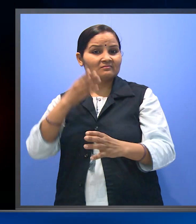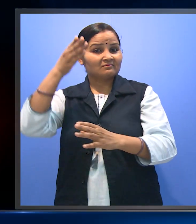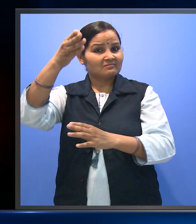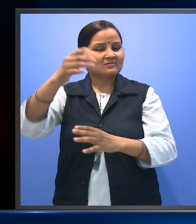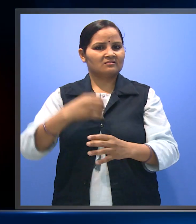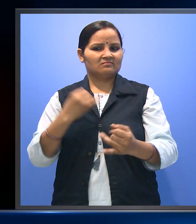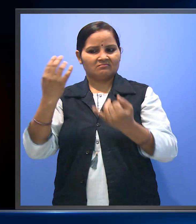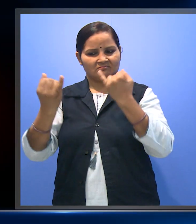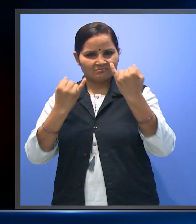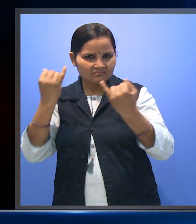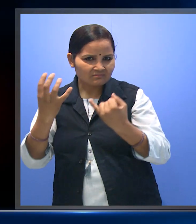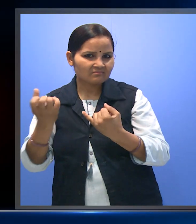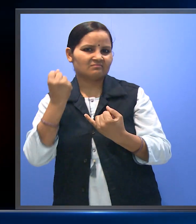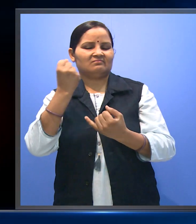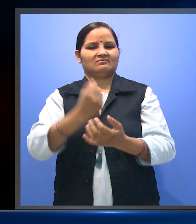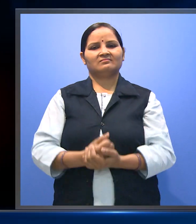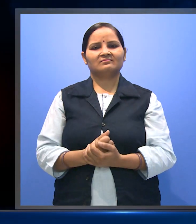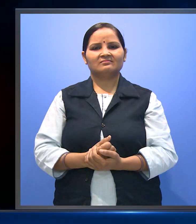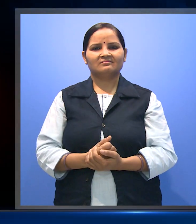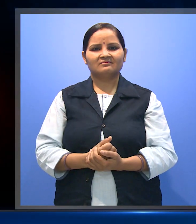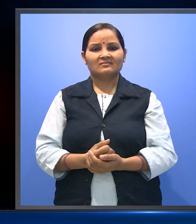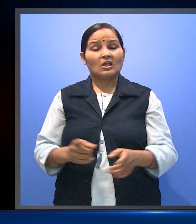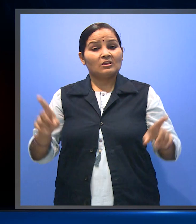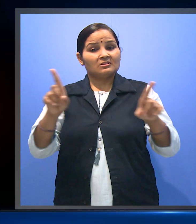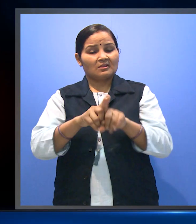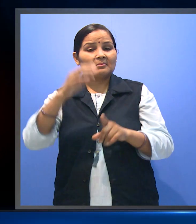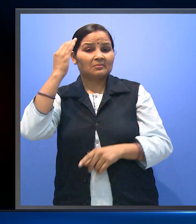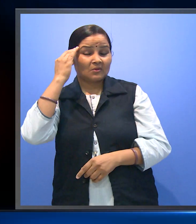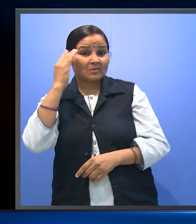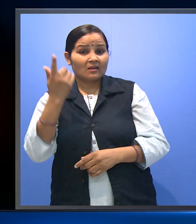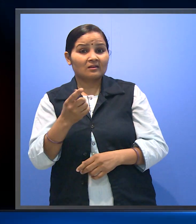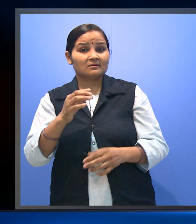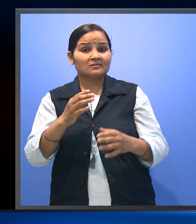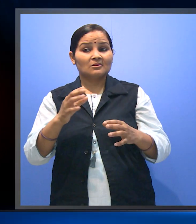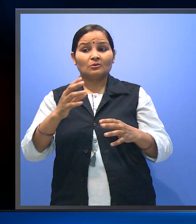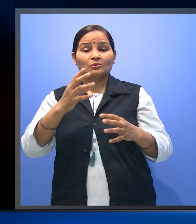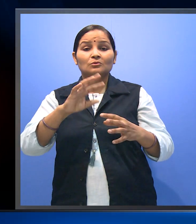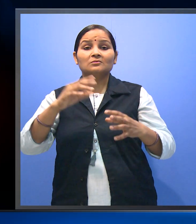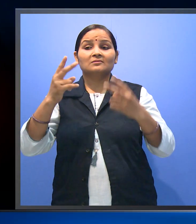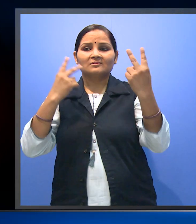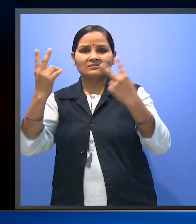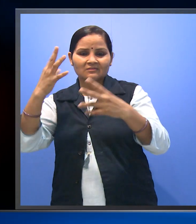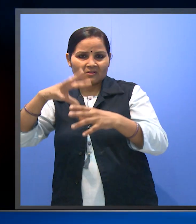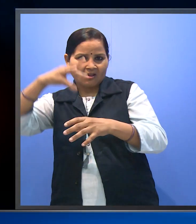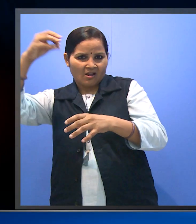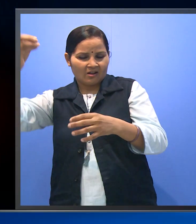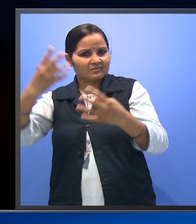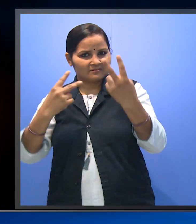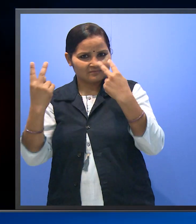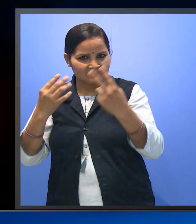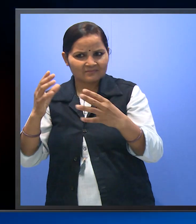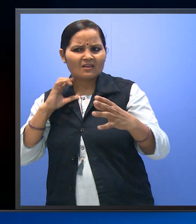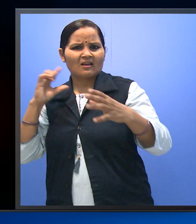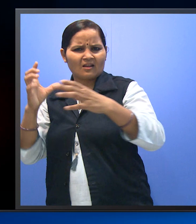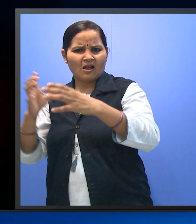उसका पता लगाना चाहता हूं। ऐसा सोचकर वो राज्य में भ्रमण करने निकले, गांव